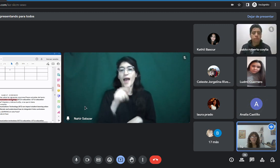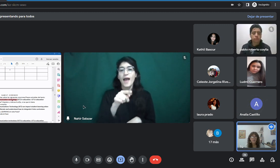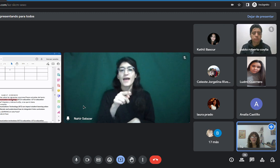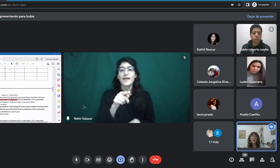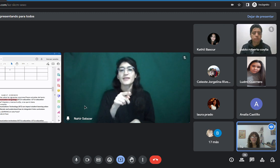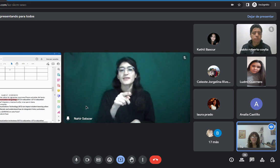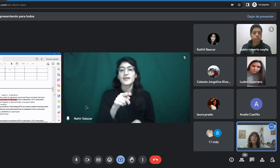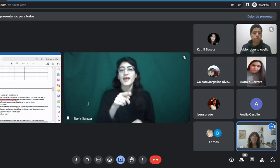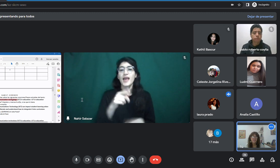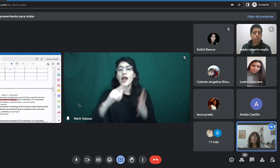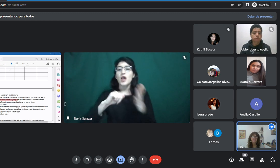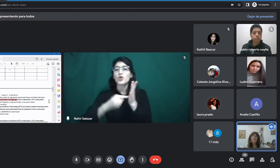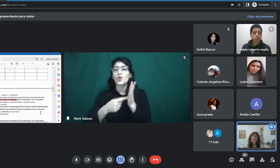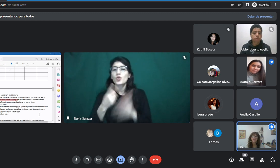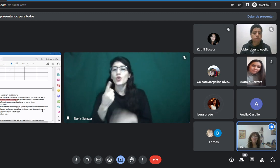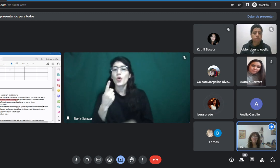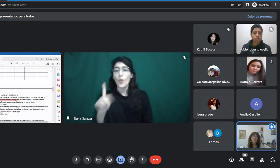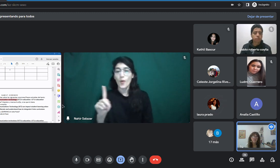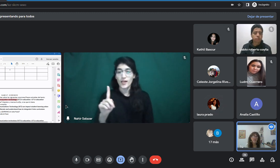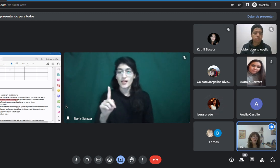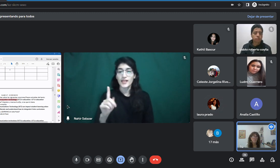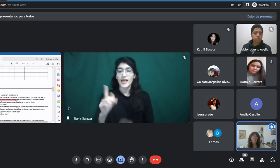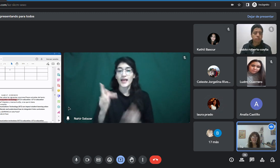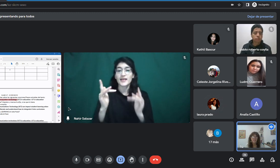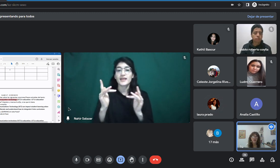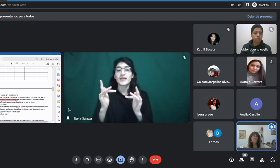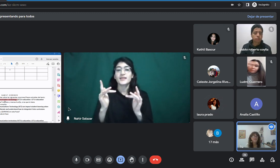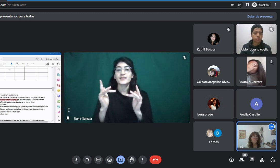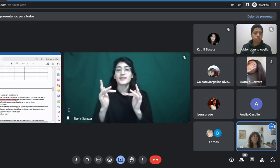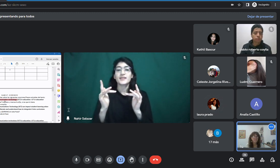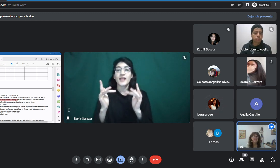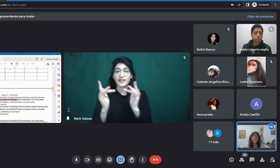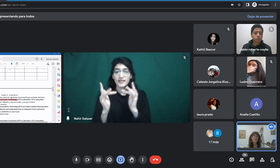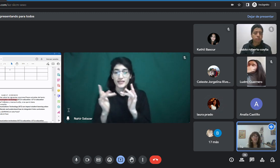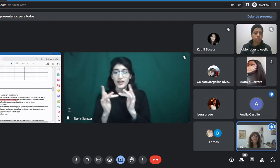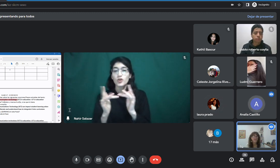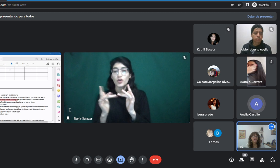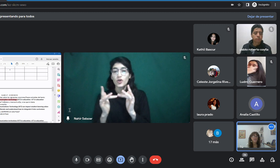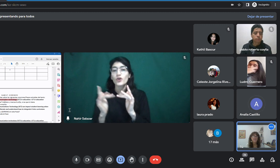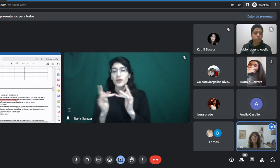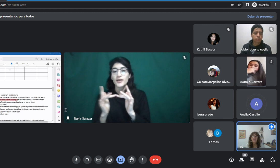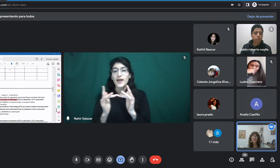núcleo y es de la información y la comunicación. Así sería en